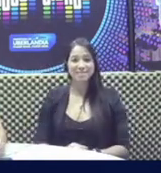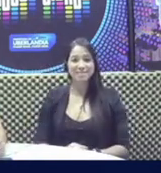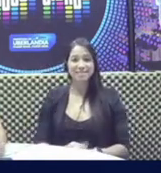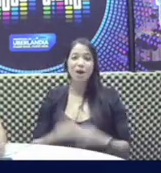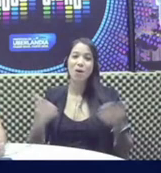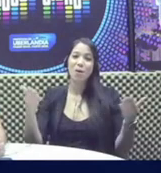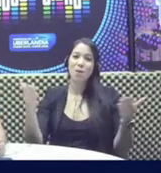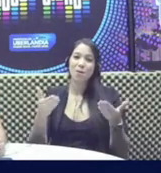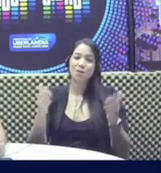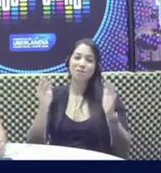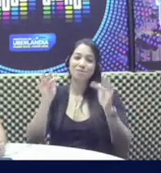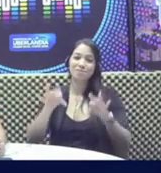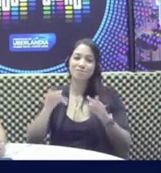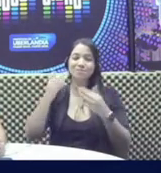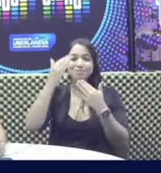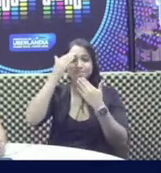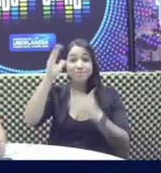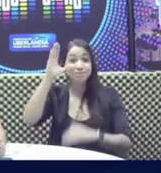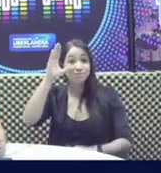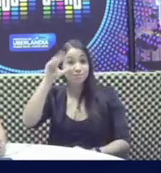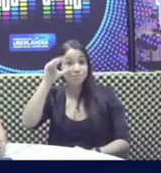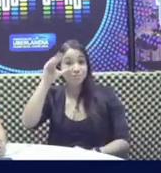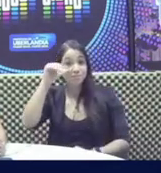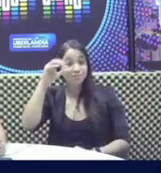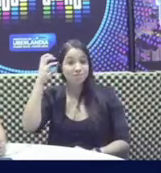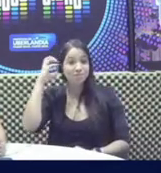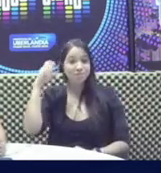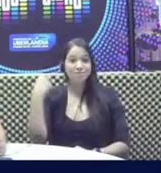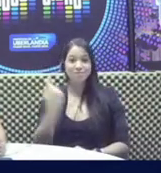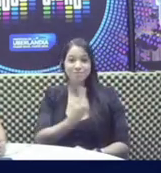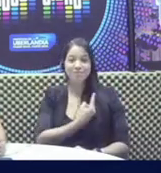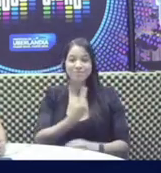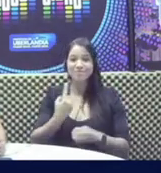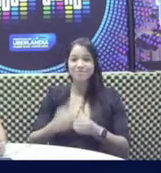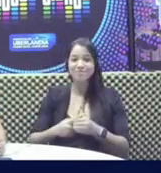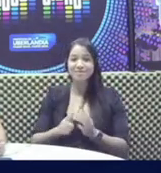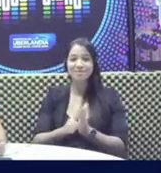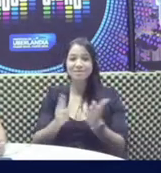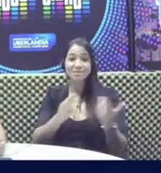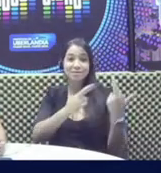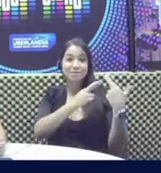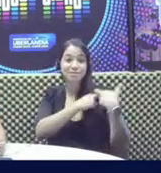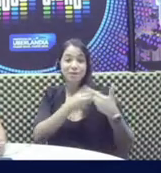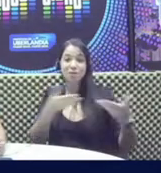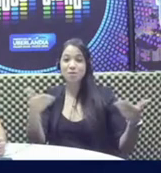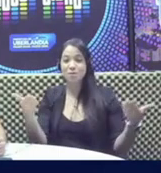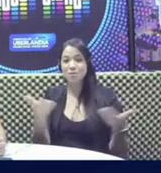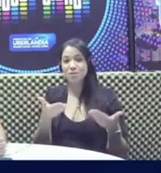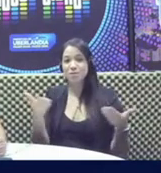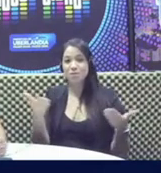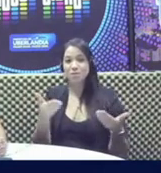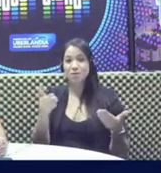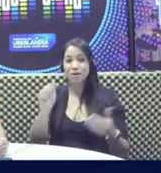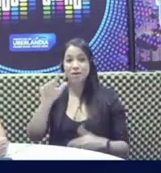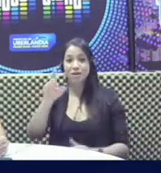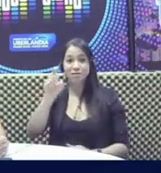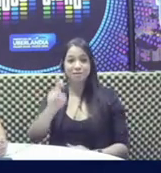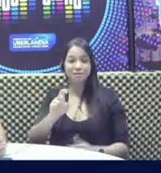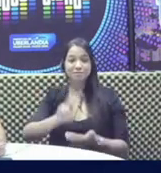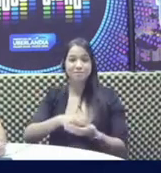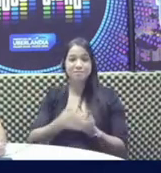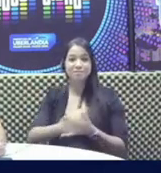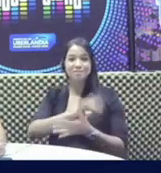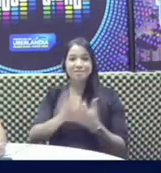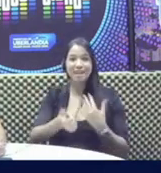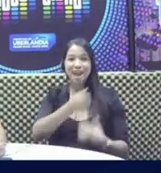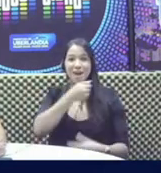E a edição de hoje fica por aqui. Obrigado pela sua audiência, Rádio Nossa Cidade. Jornalista responsável pela edição, Alex Rocha.